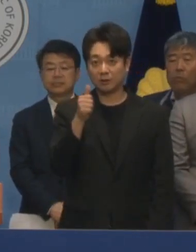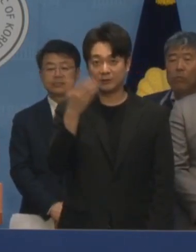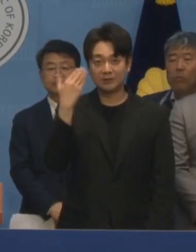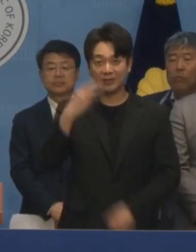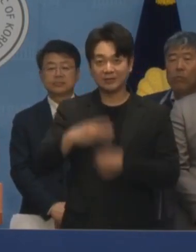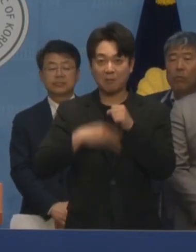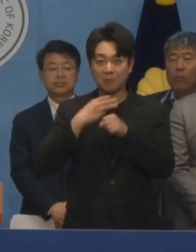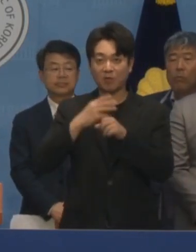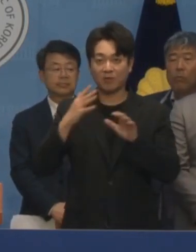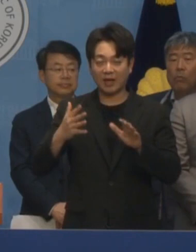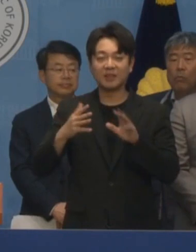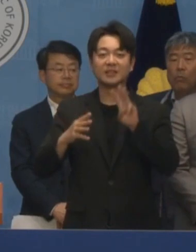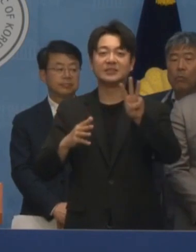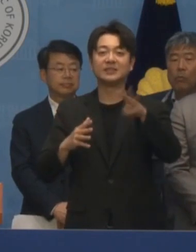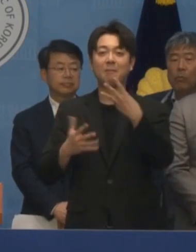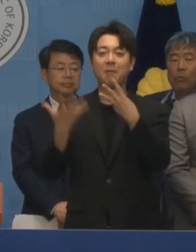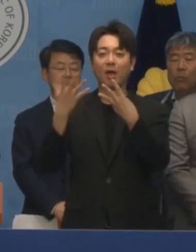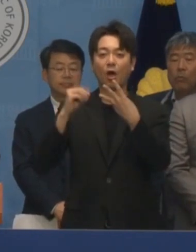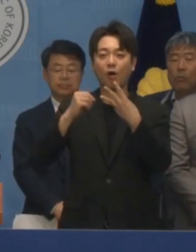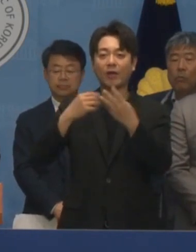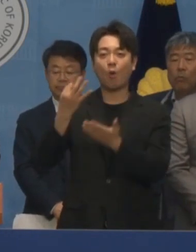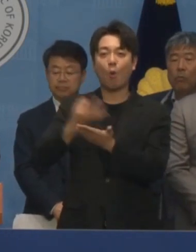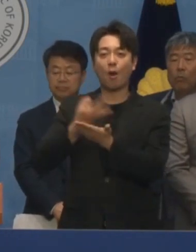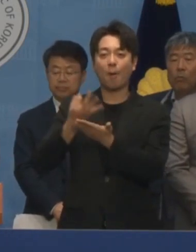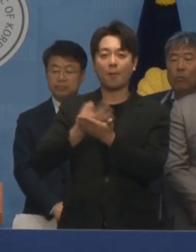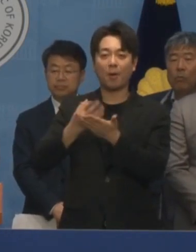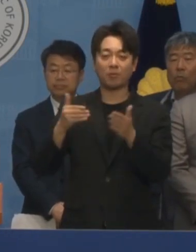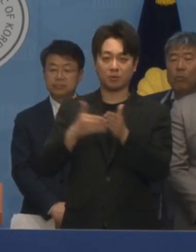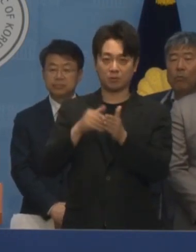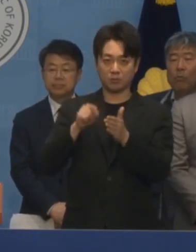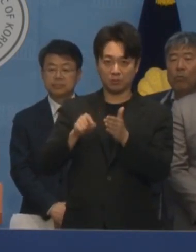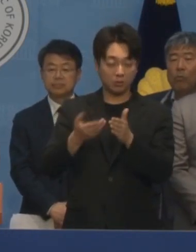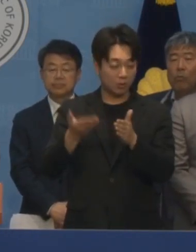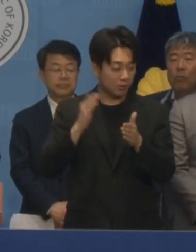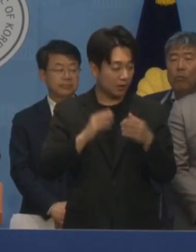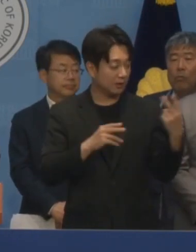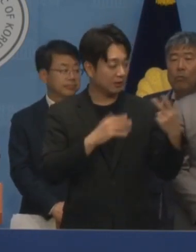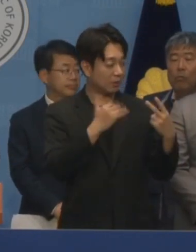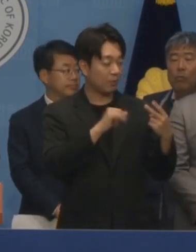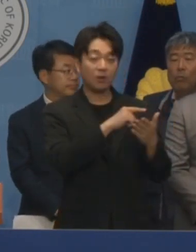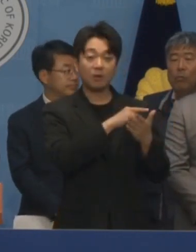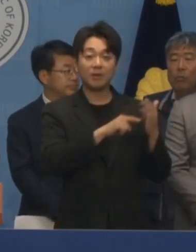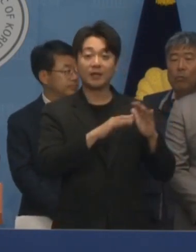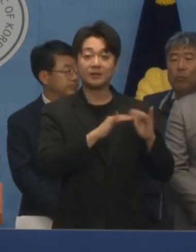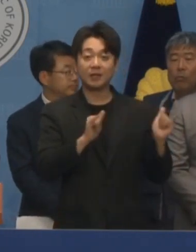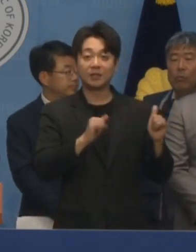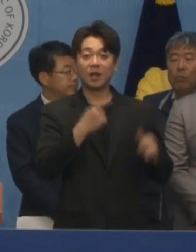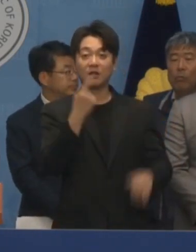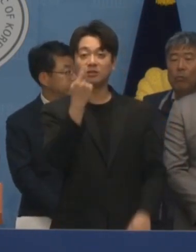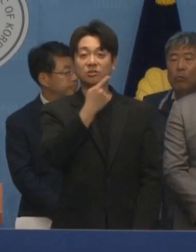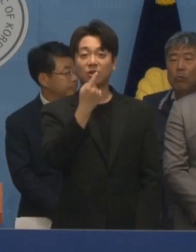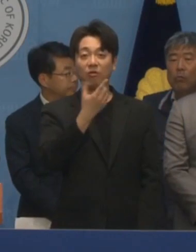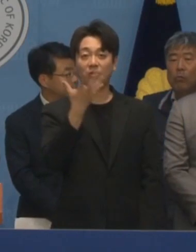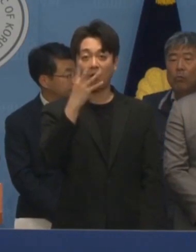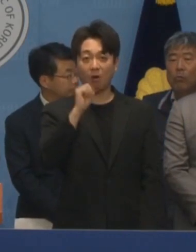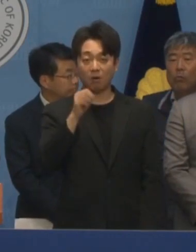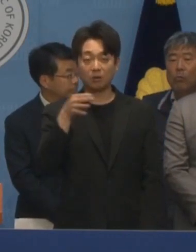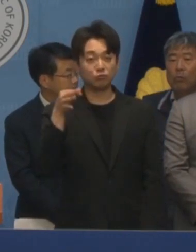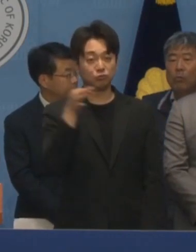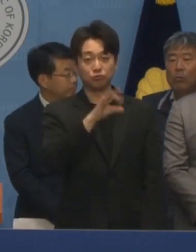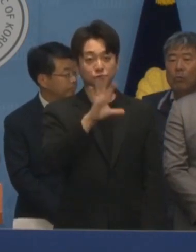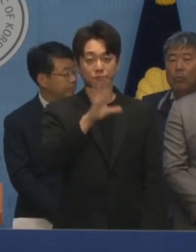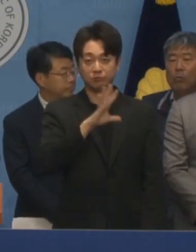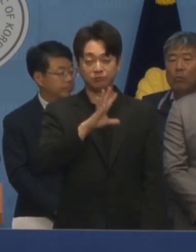넘는 보수를 받으면서 2,000명이 넘는 노동자들의 임금을 1,000억을 지금 떼먹고 감옥에